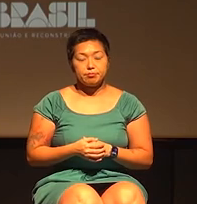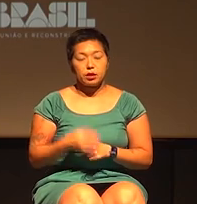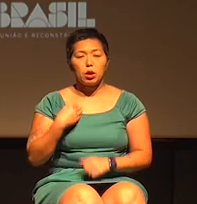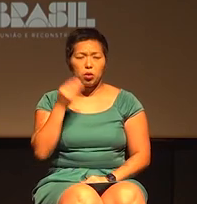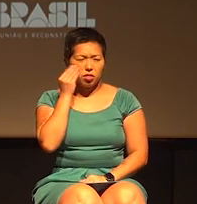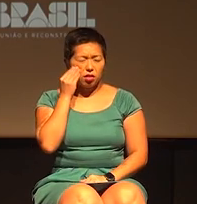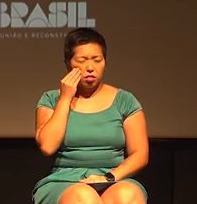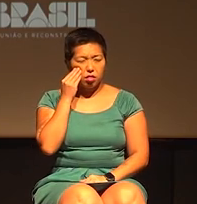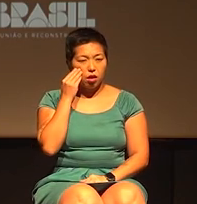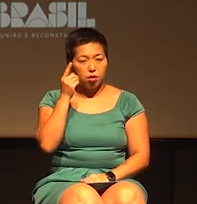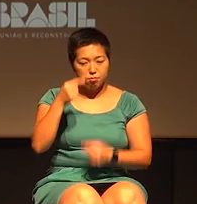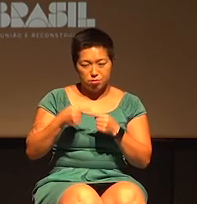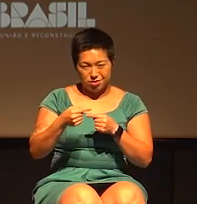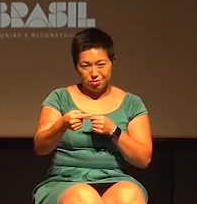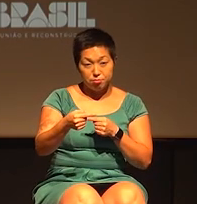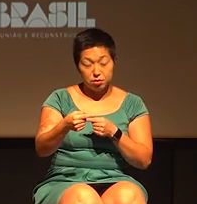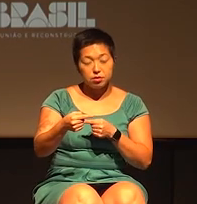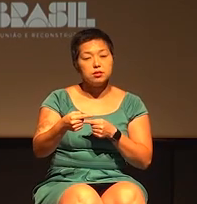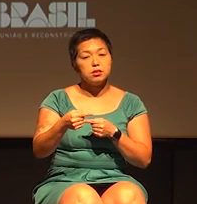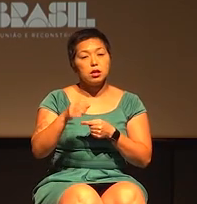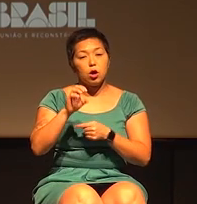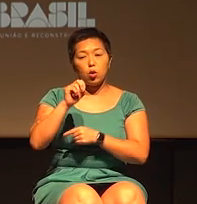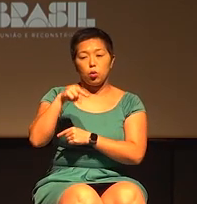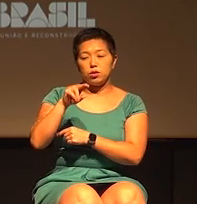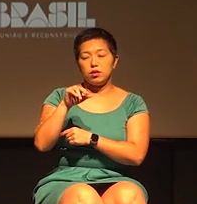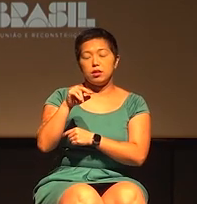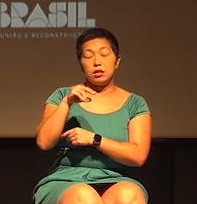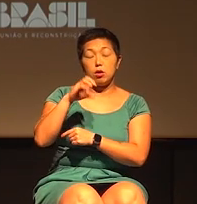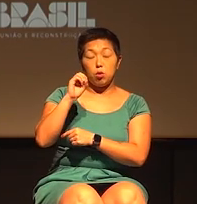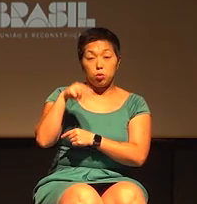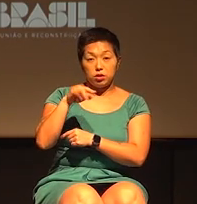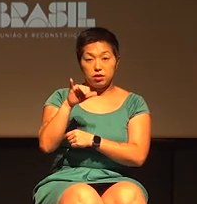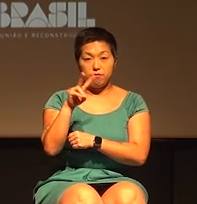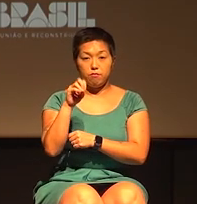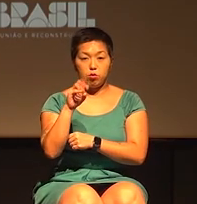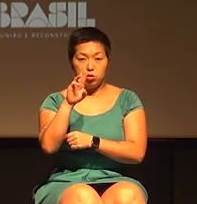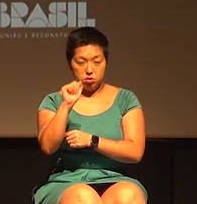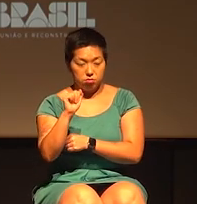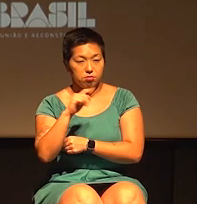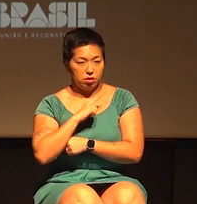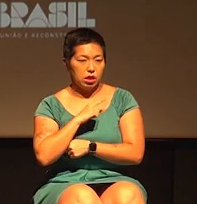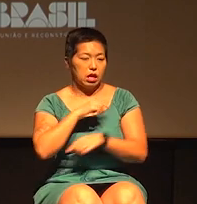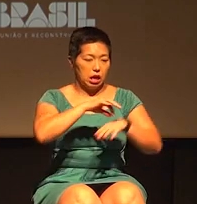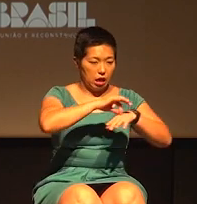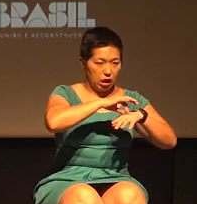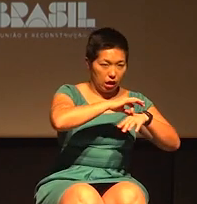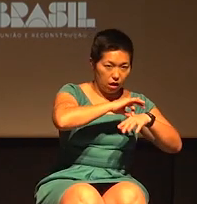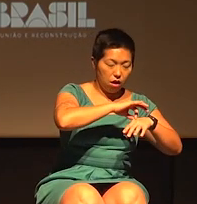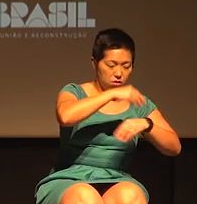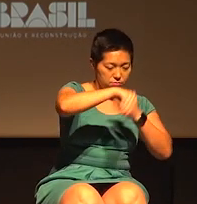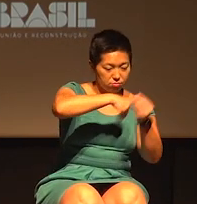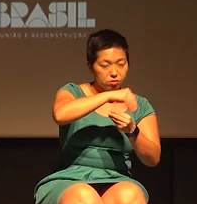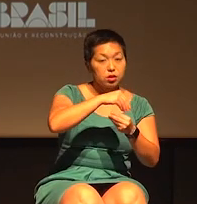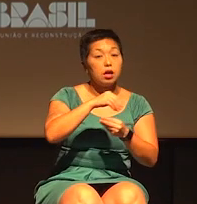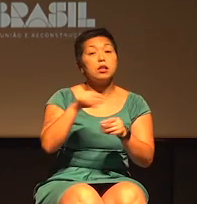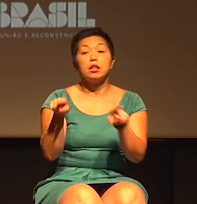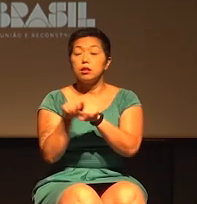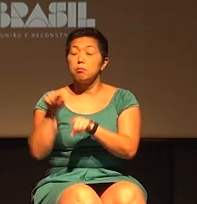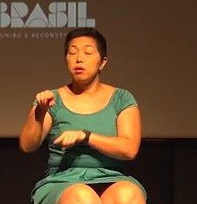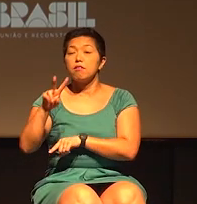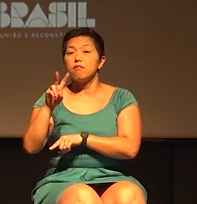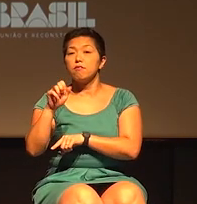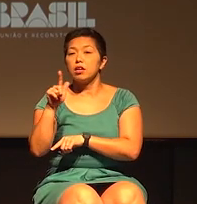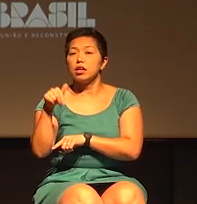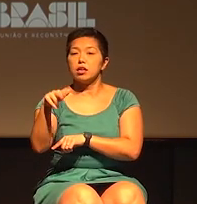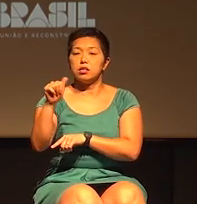uma semana onívora com carne né e uma semana vegana por quê tinha gente que